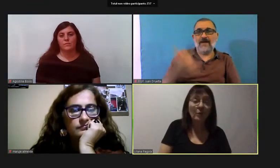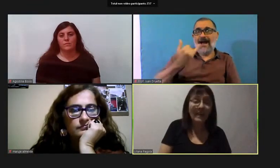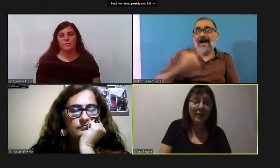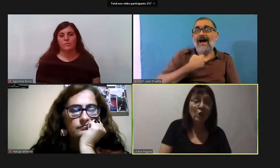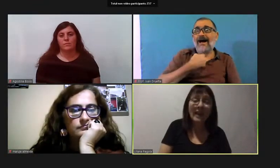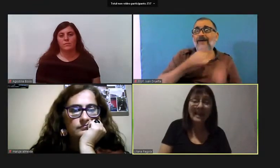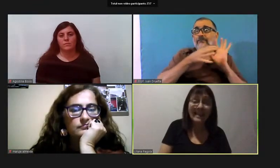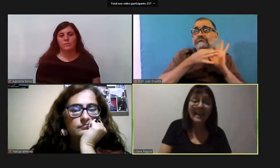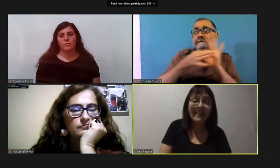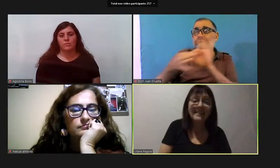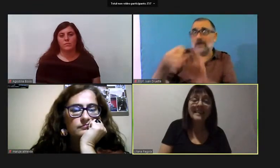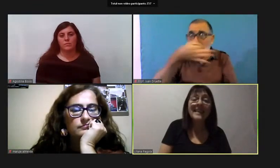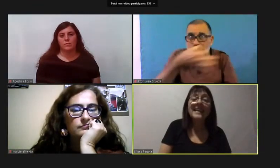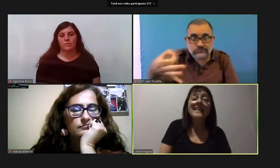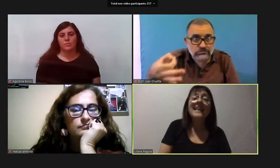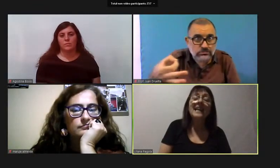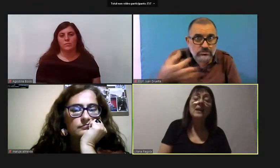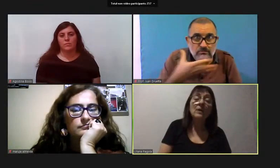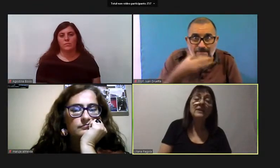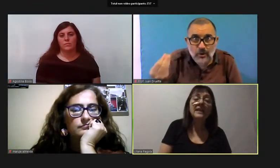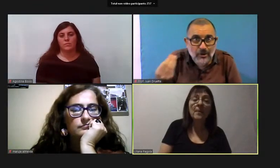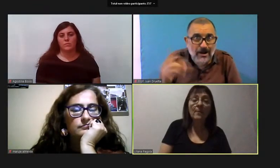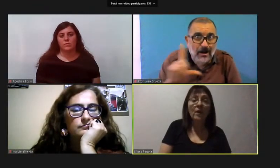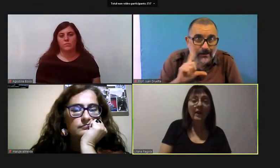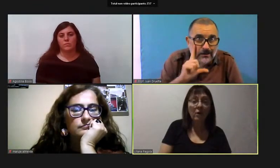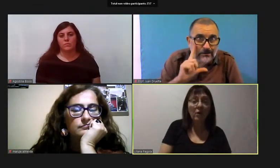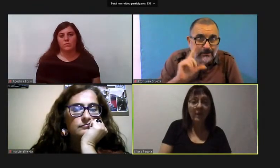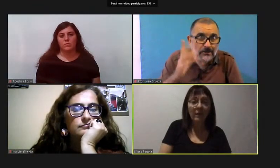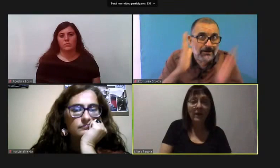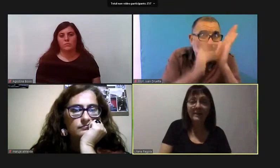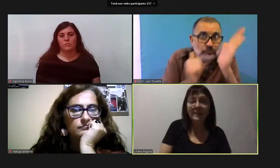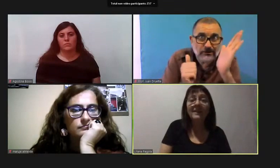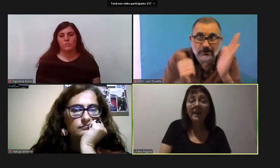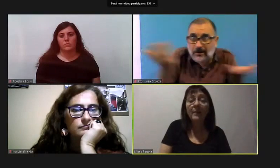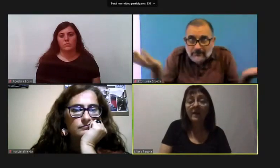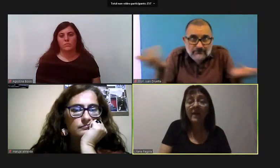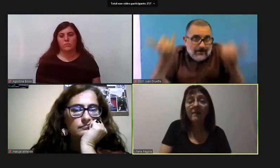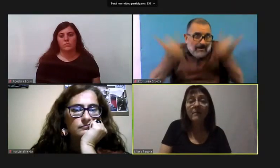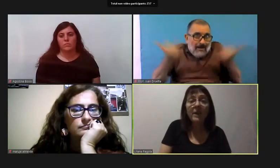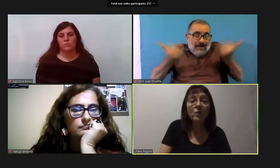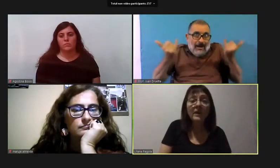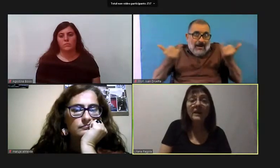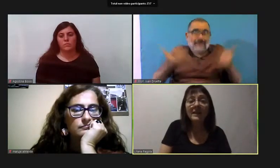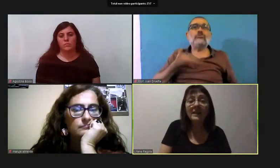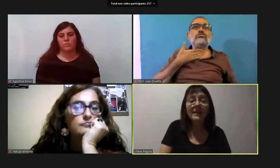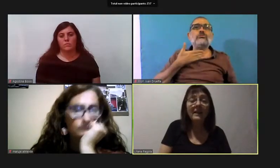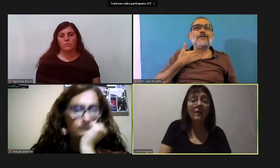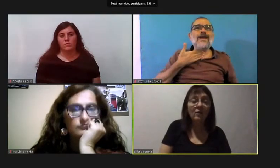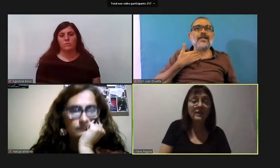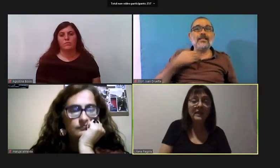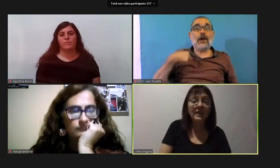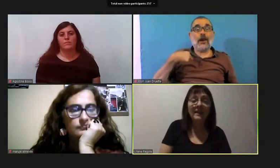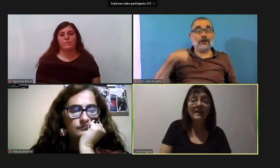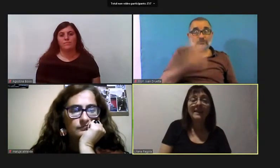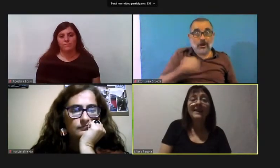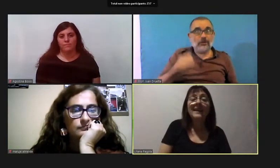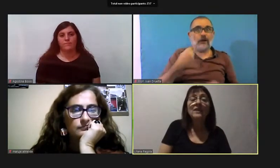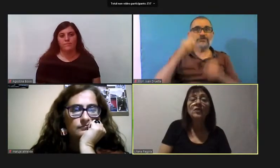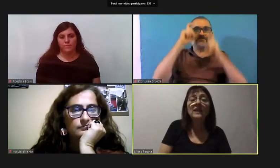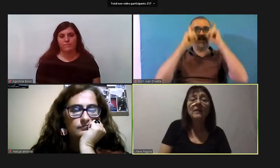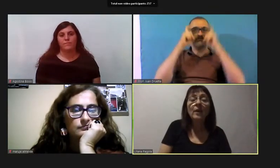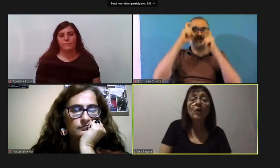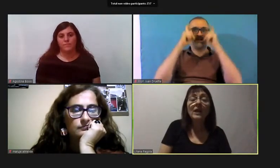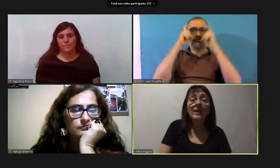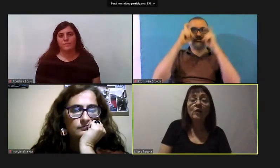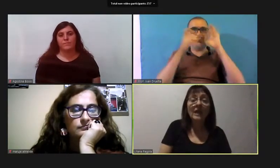las tonalidades y en la lengua de señas por los rasgos no manuales. ¿Es verdad, Maruje, Lili, Agostina? Eso